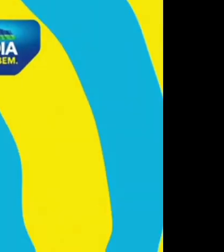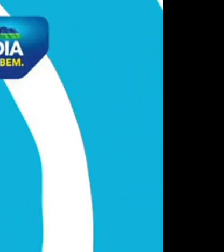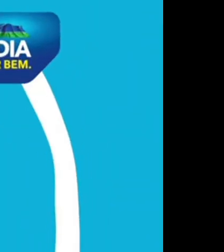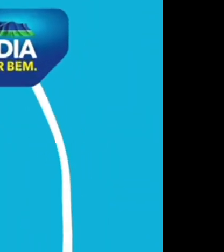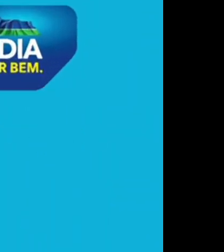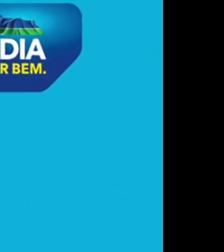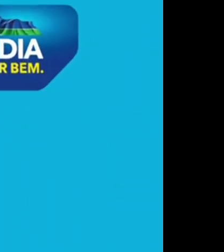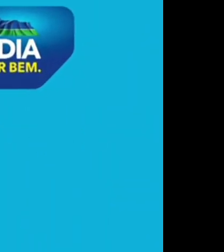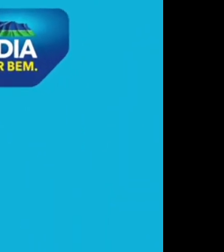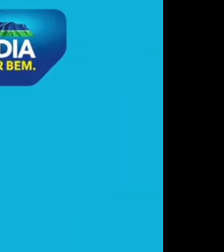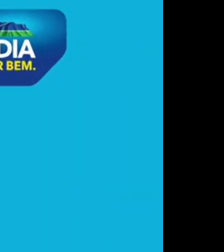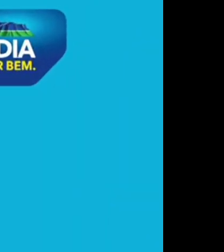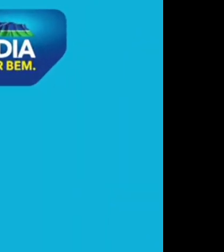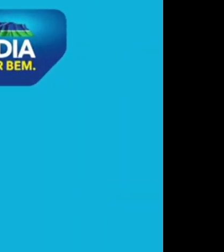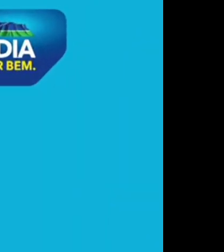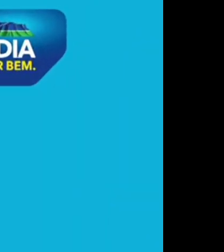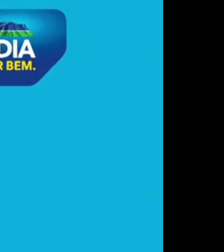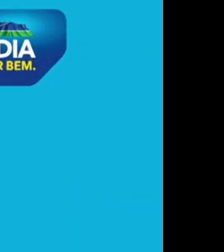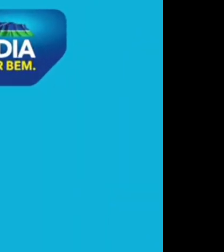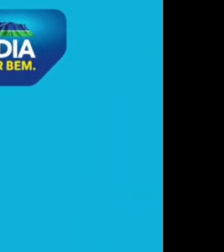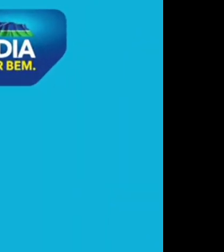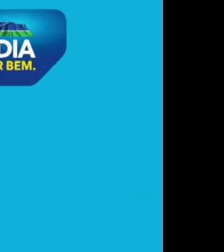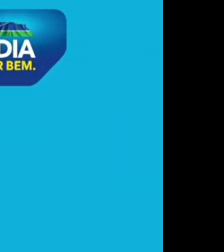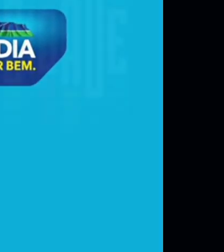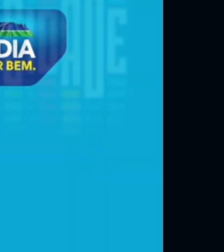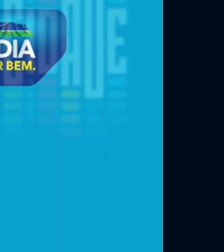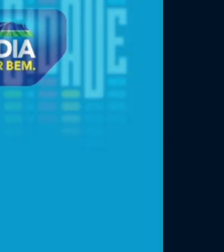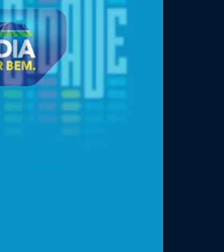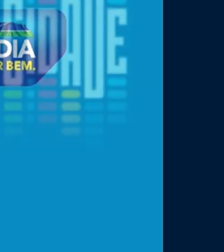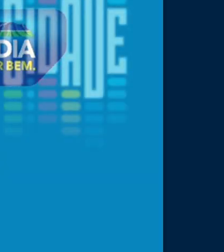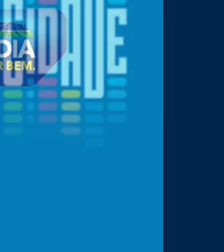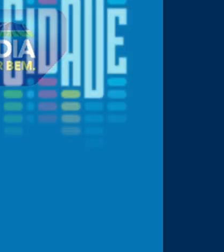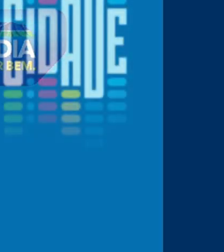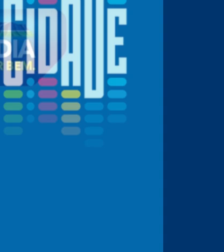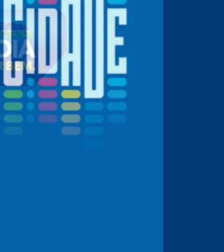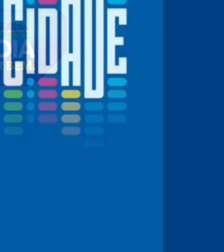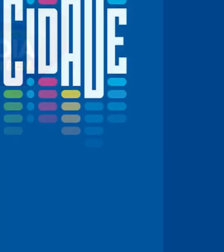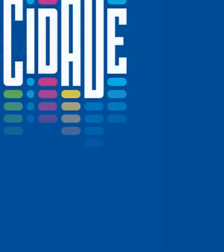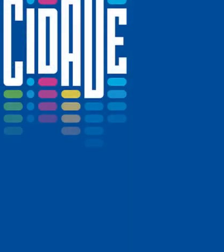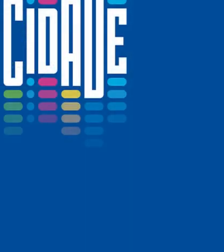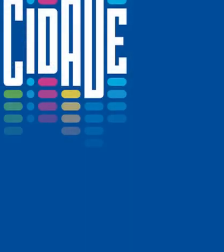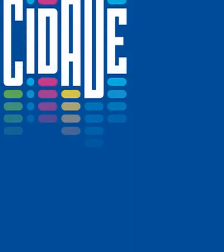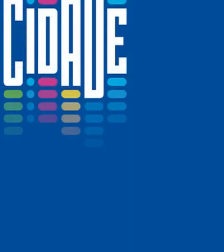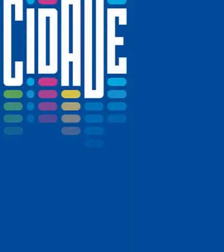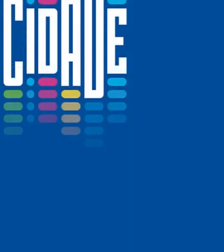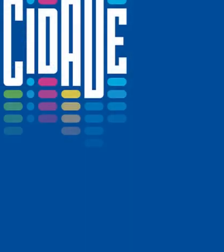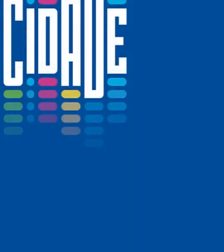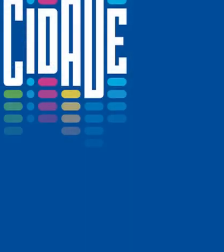Continue conosco no portal da Prefeitura e nas redes sociais.